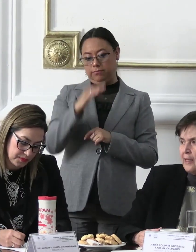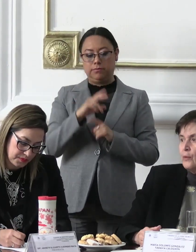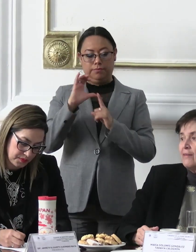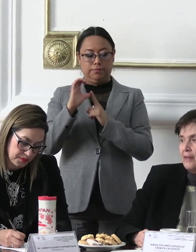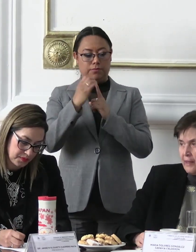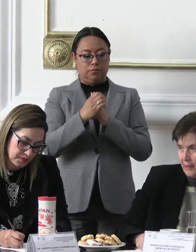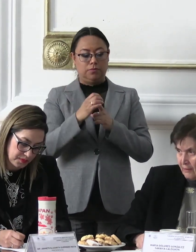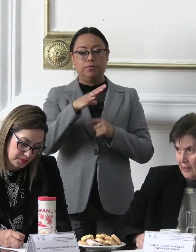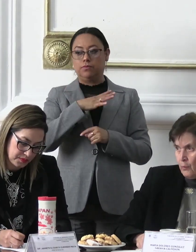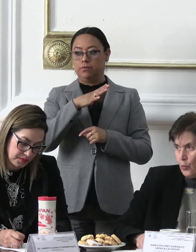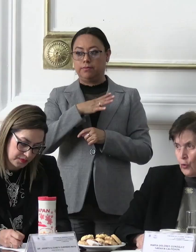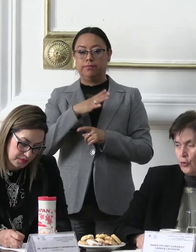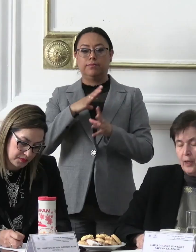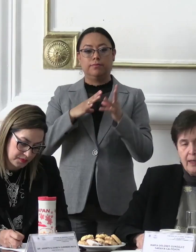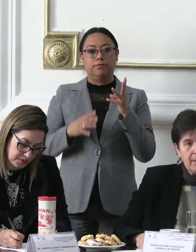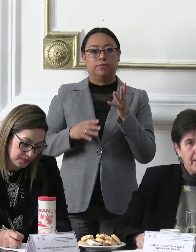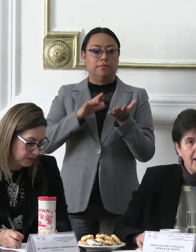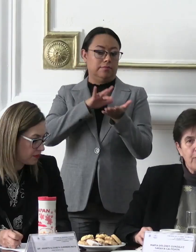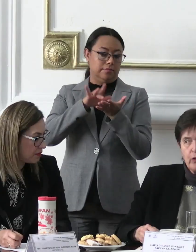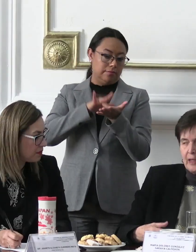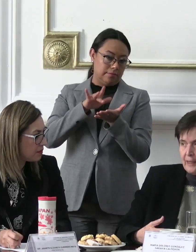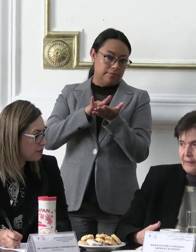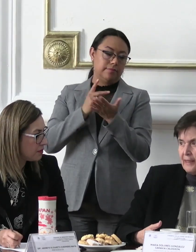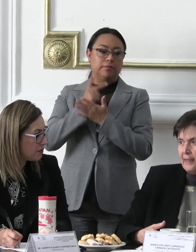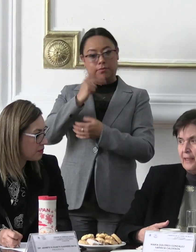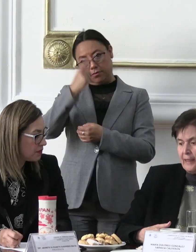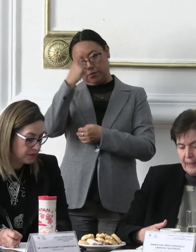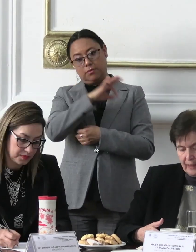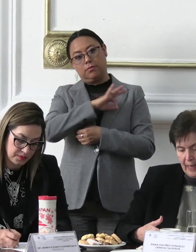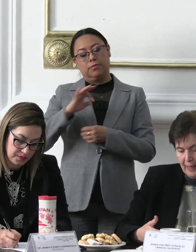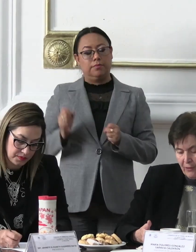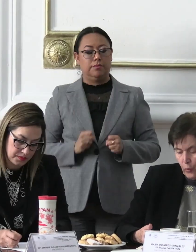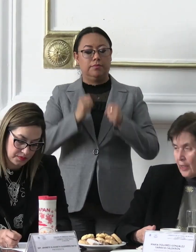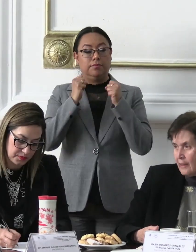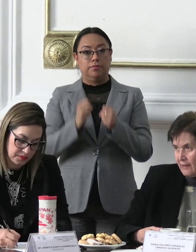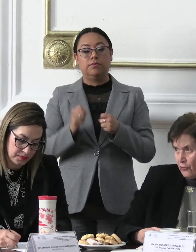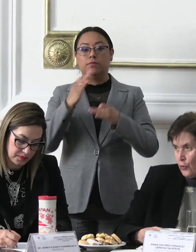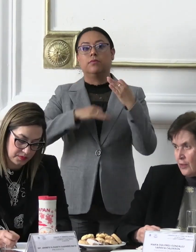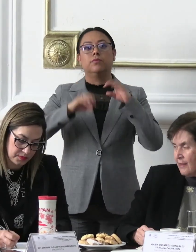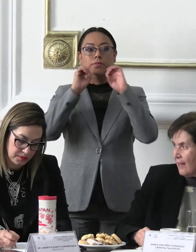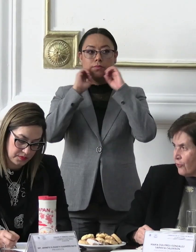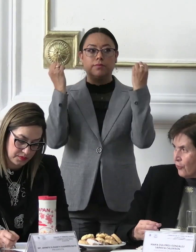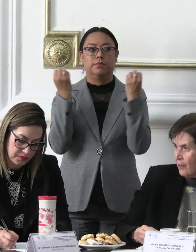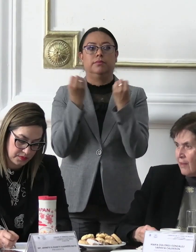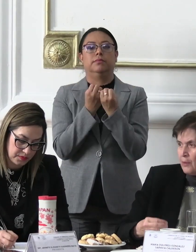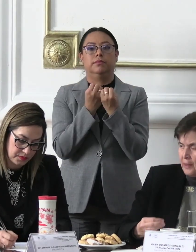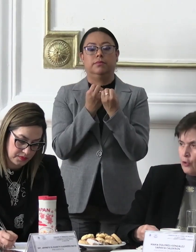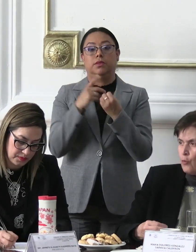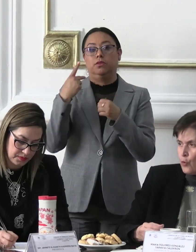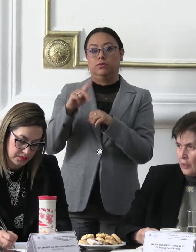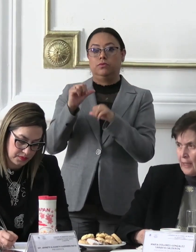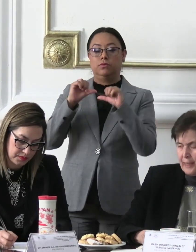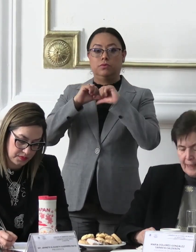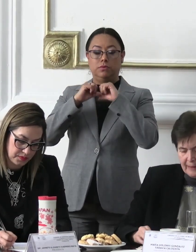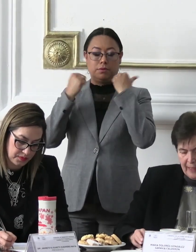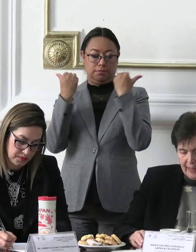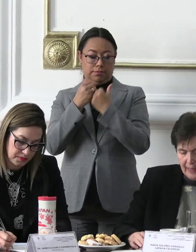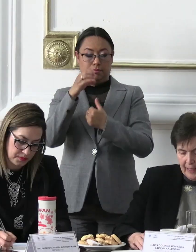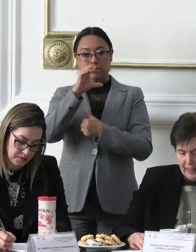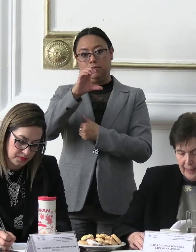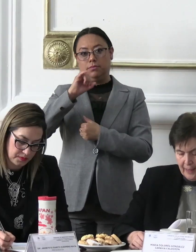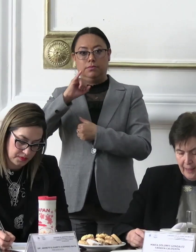comisión genera una serie de estímulos para fortalecer a las organizaciones de la sociedad civil,